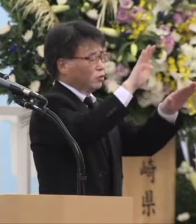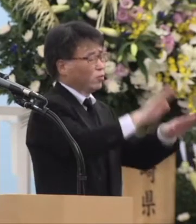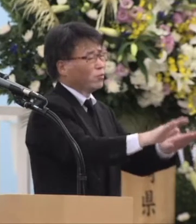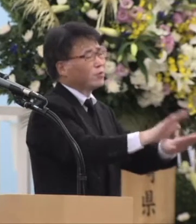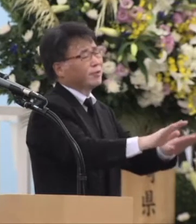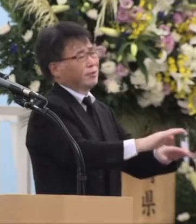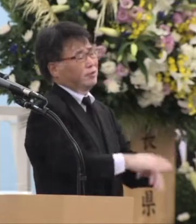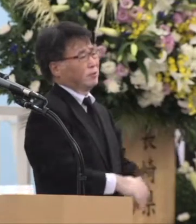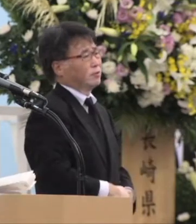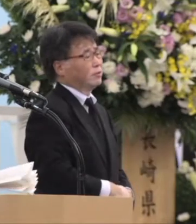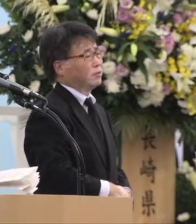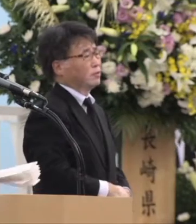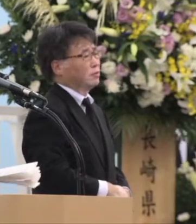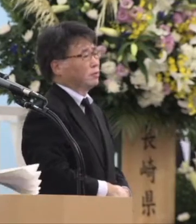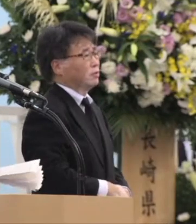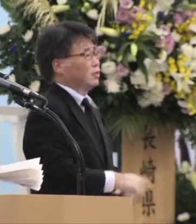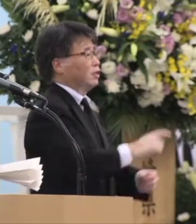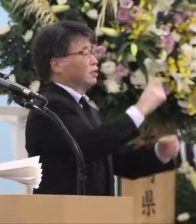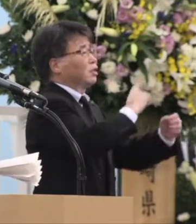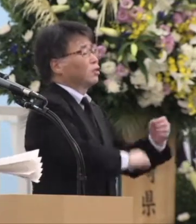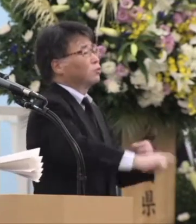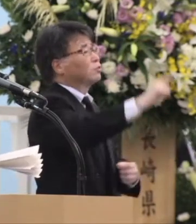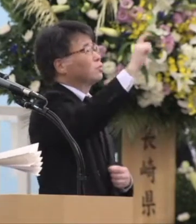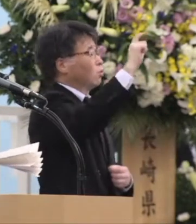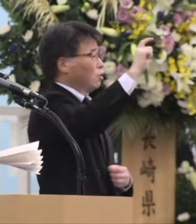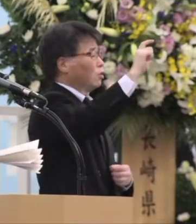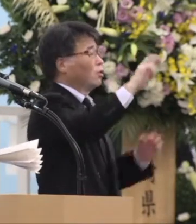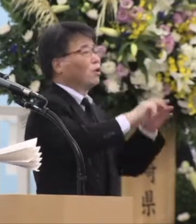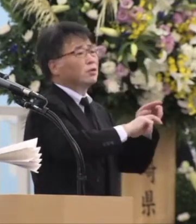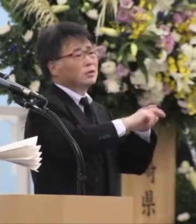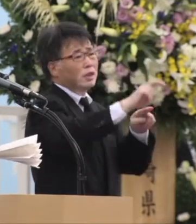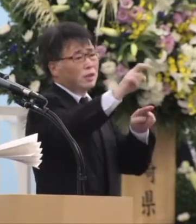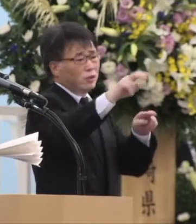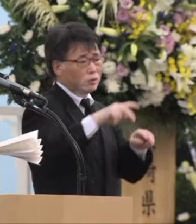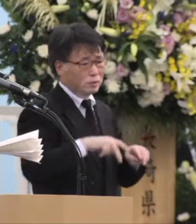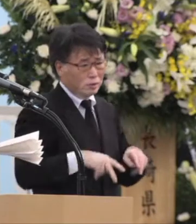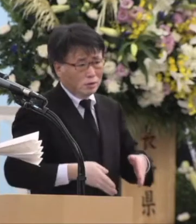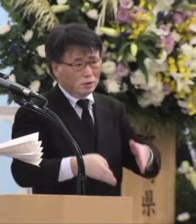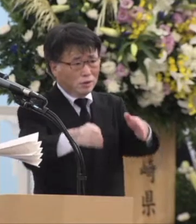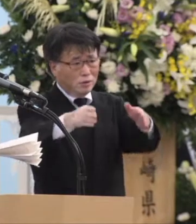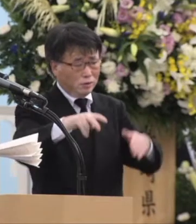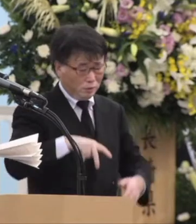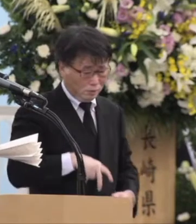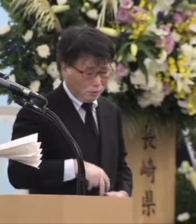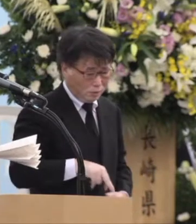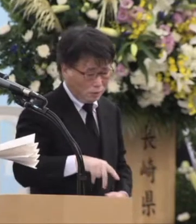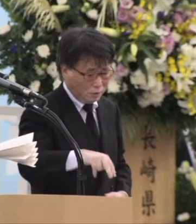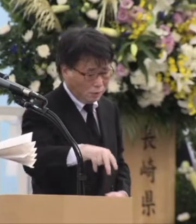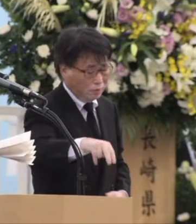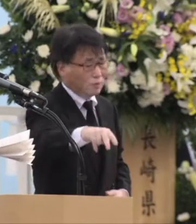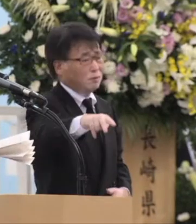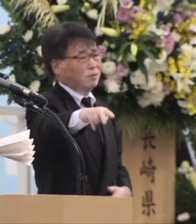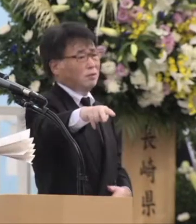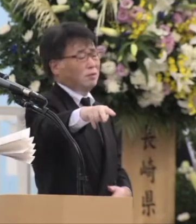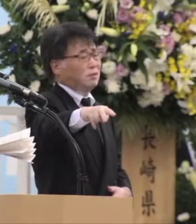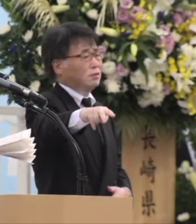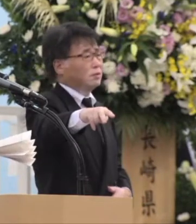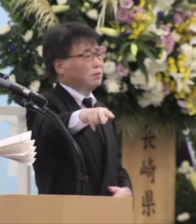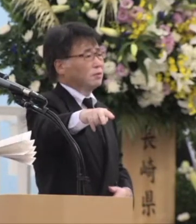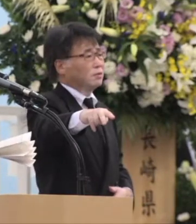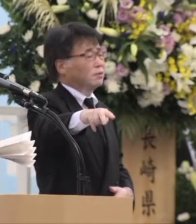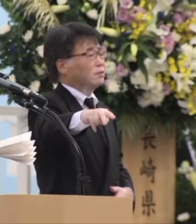、翌朝電車の線路に沿って歩き始めました。